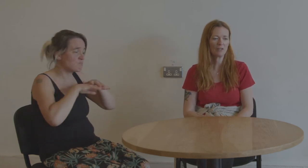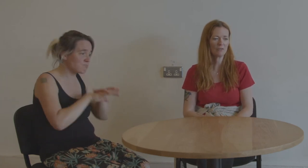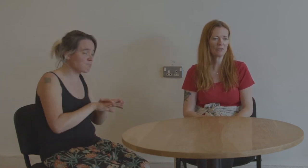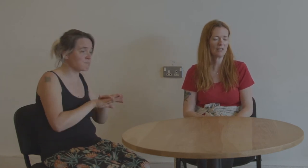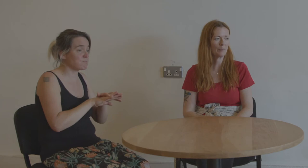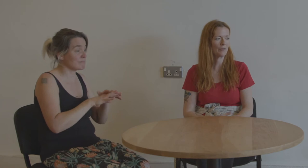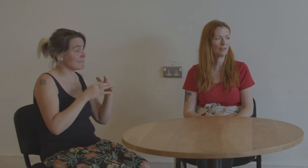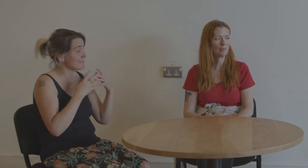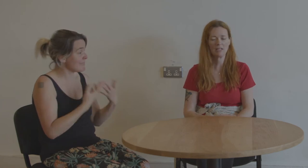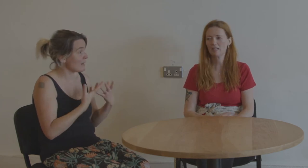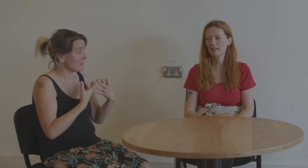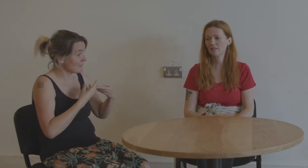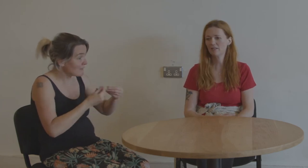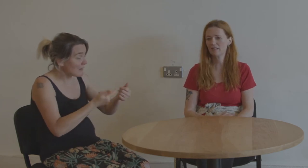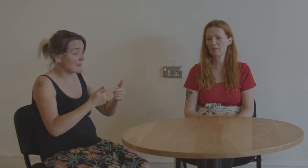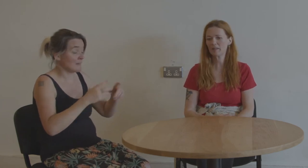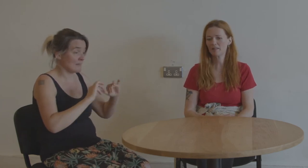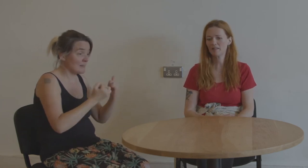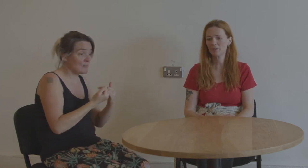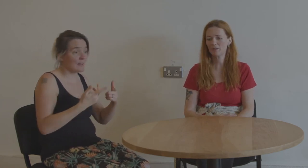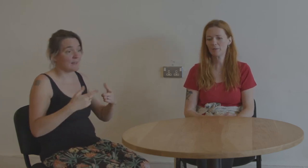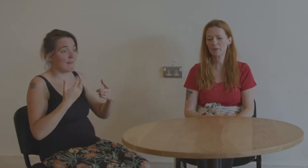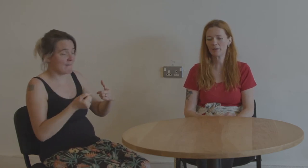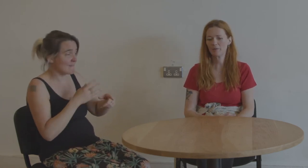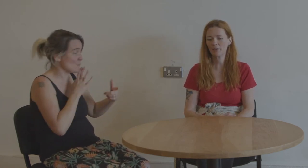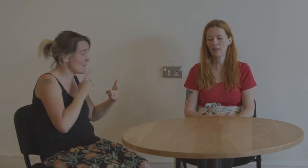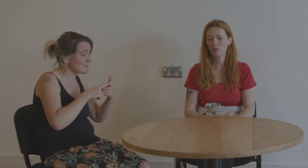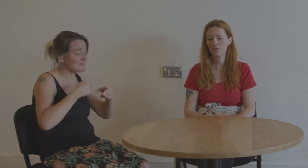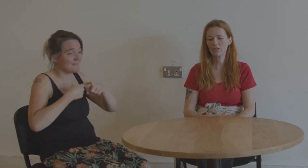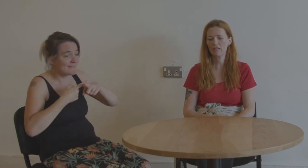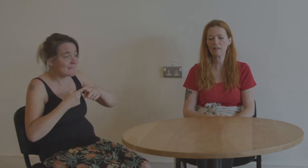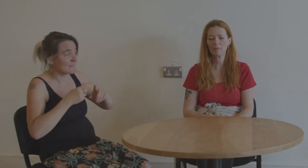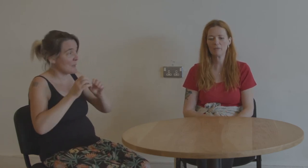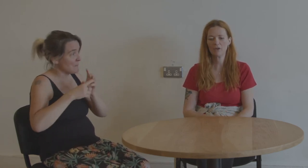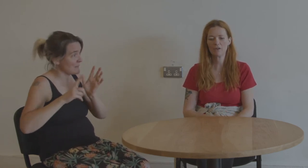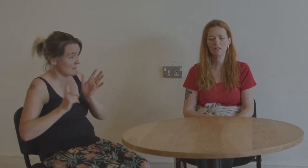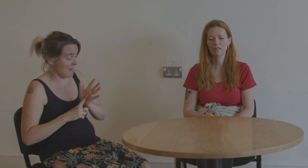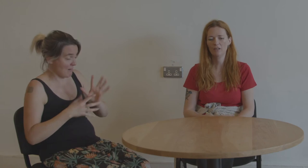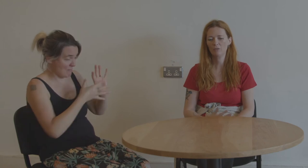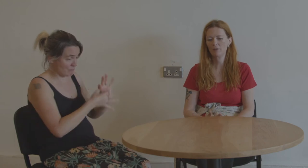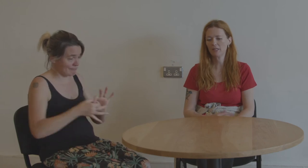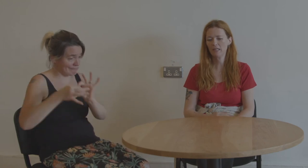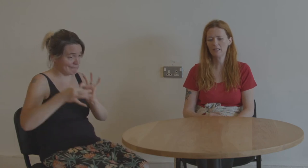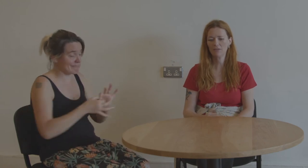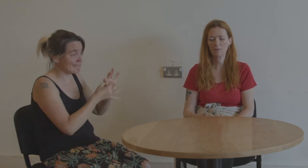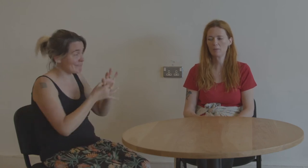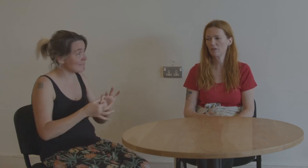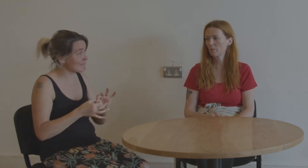gawswn ni, a bod y Gymraeg, a'r Saesneg a BSL yn gweithio, mae'r hawdd efo'n gilydd yn ôl ffordd. Ond dwi'n meddwl cyn i fi ymgymryd o'r